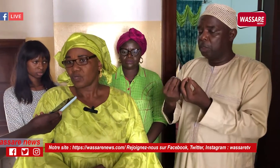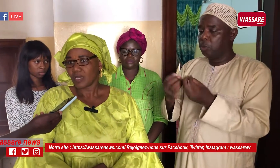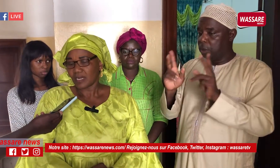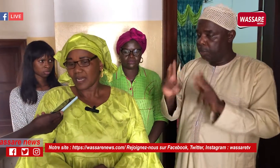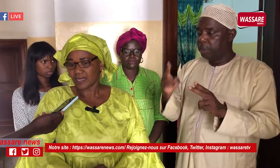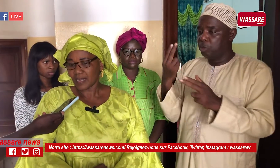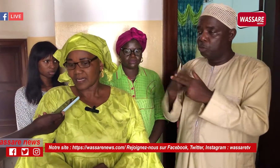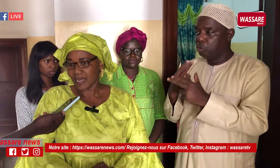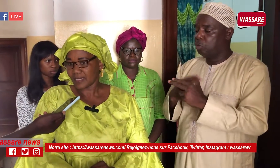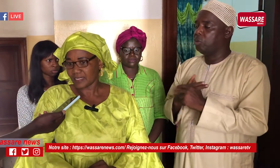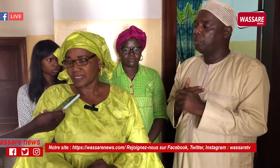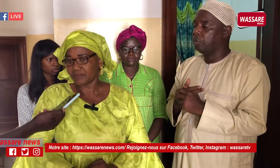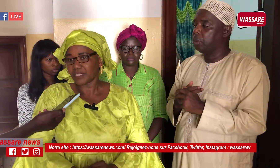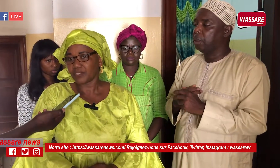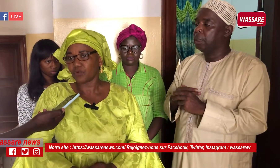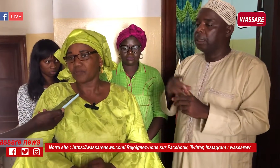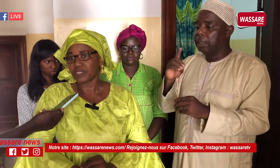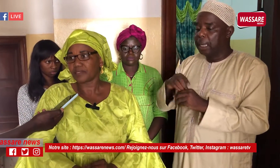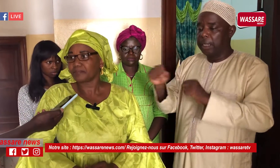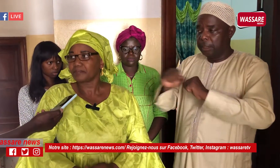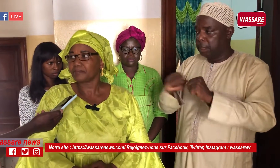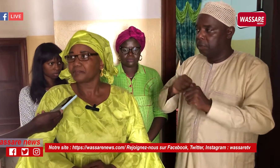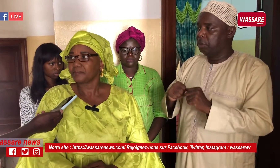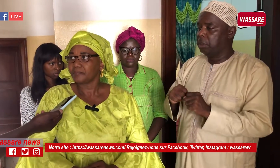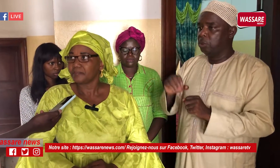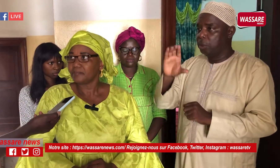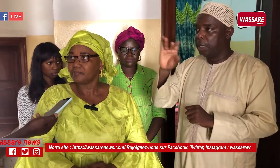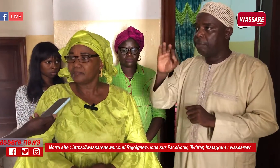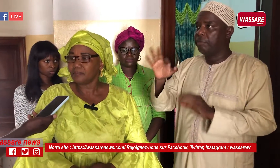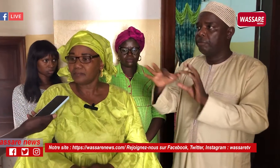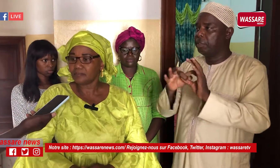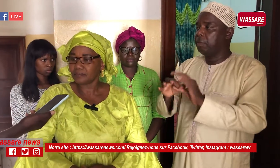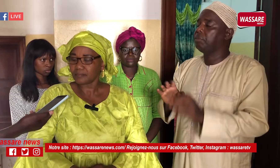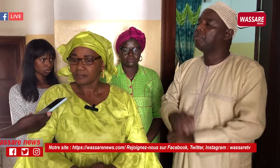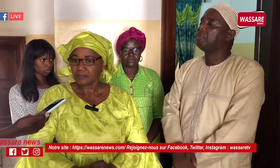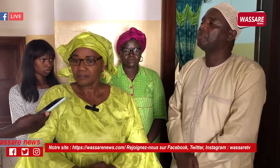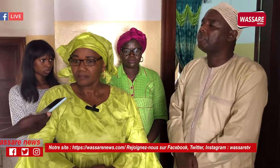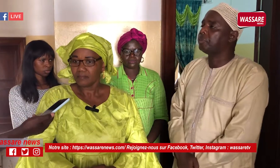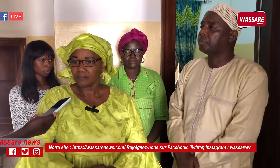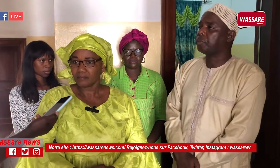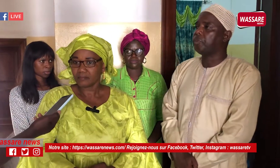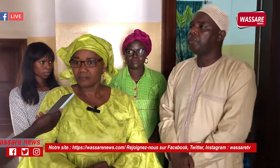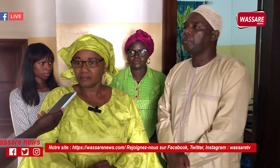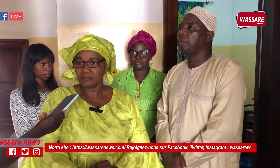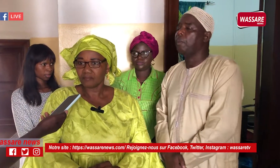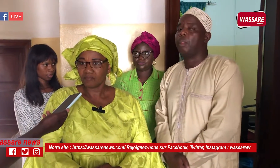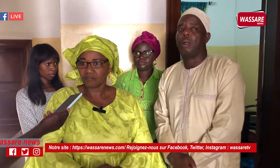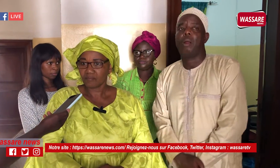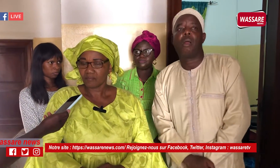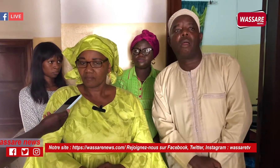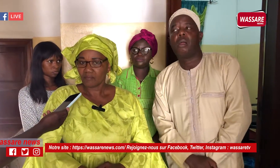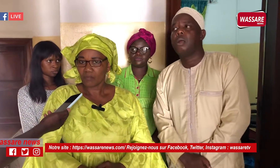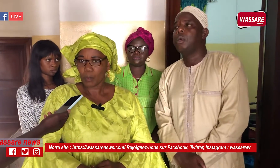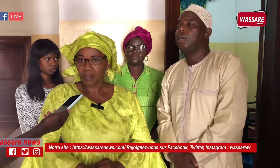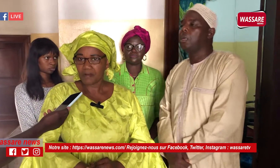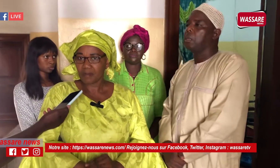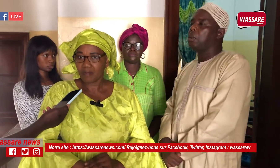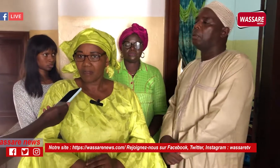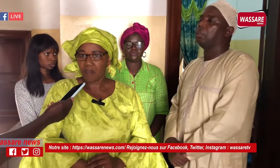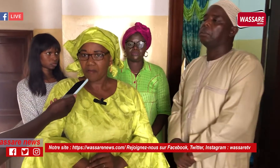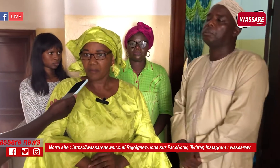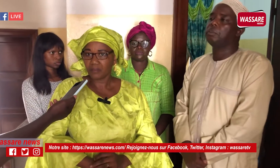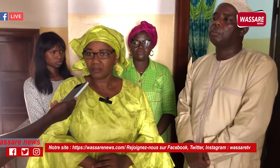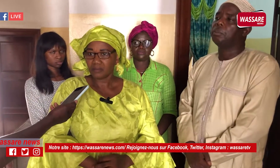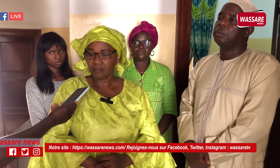sourdes dans les activités du comité. Est-ce que vous attendez à une participation plus large, c'est-à-dire essayer